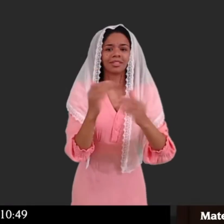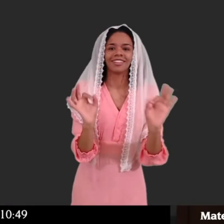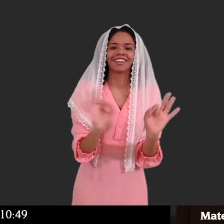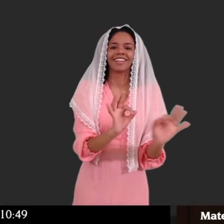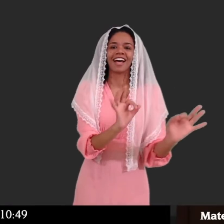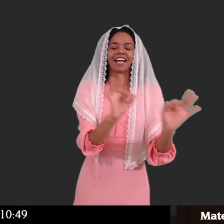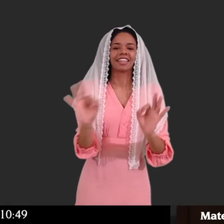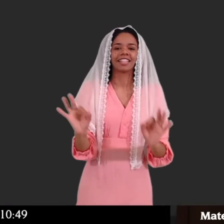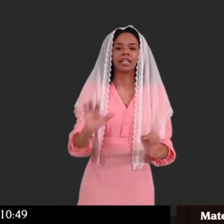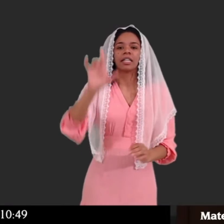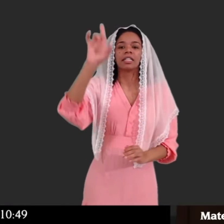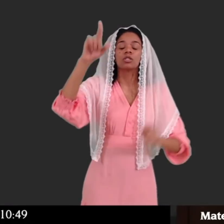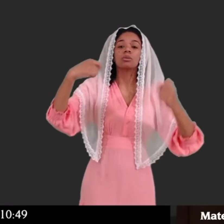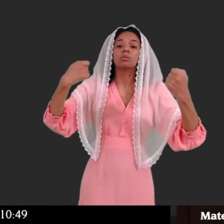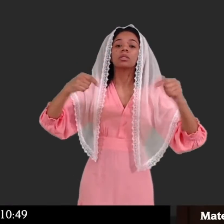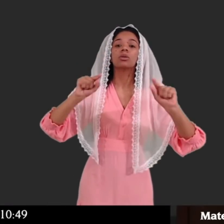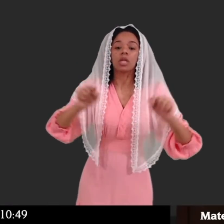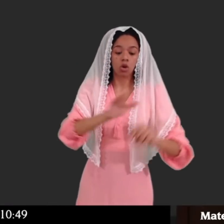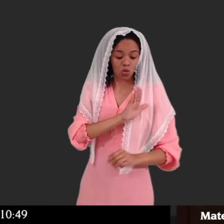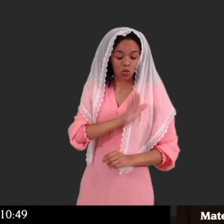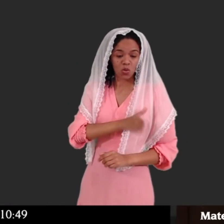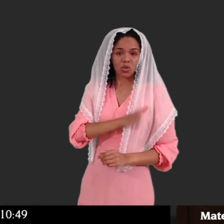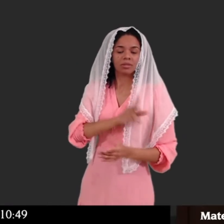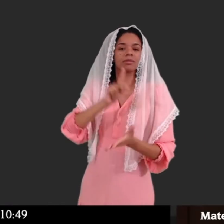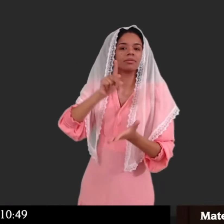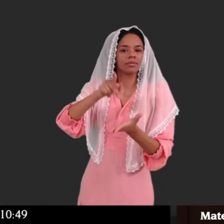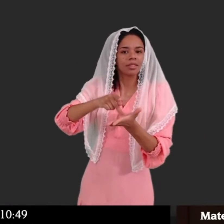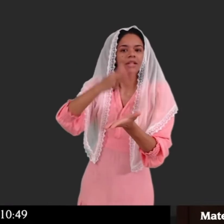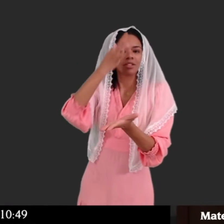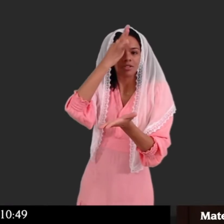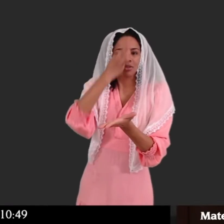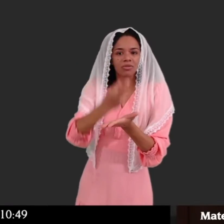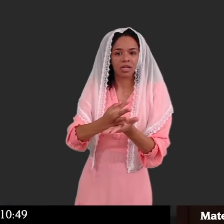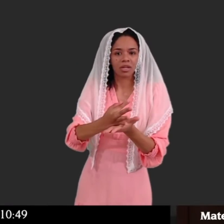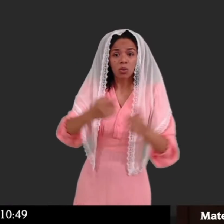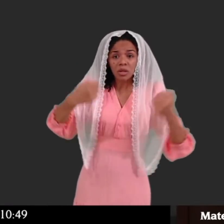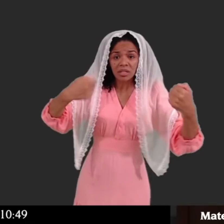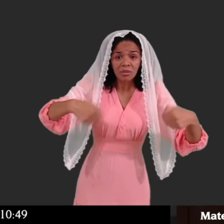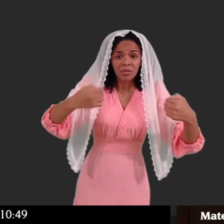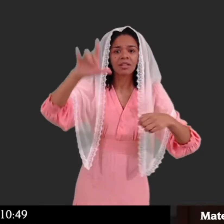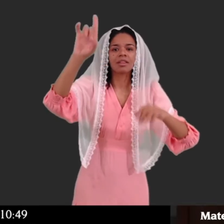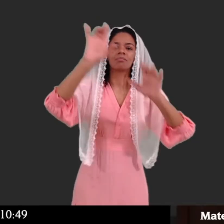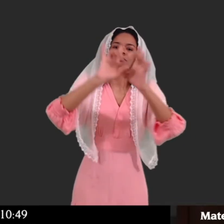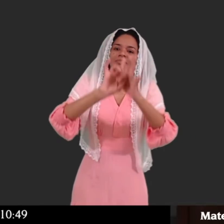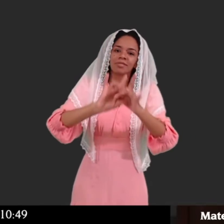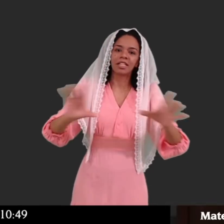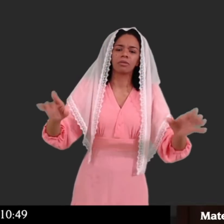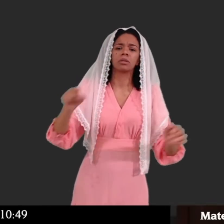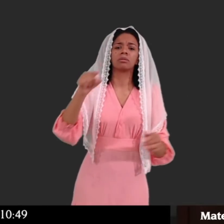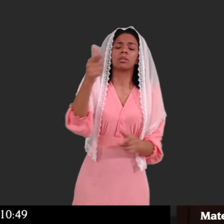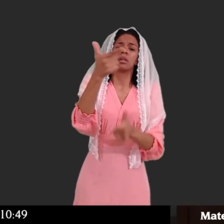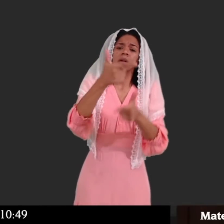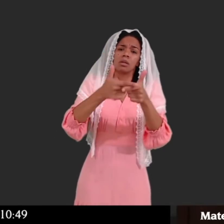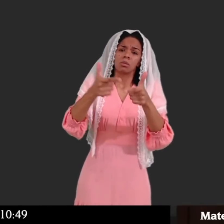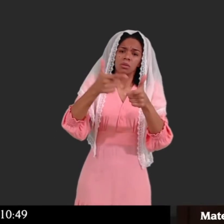só precisa de um coração sincero e com fé, porque o resto ele quer fazer. E na sua causa, já o rei está